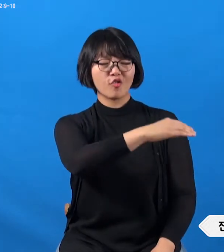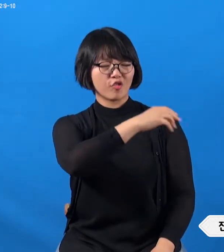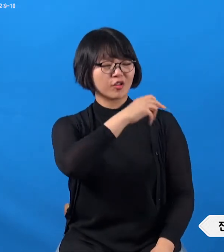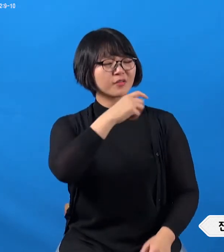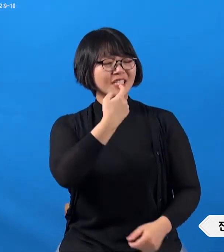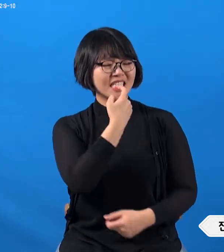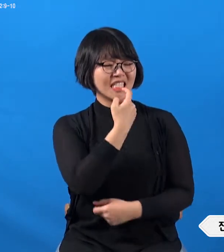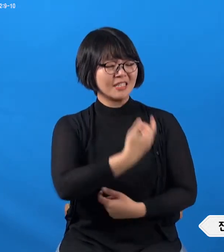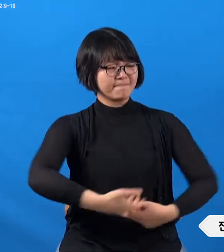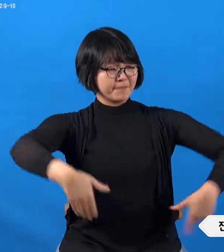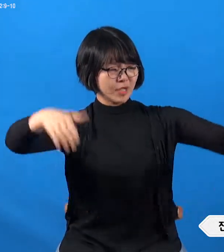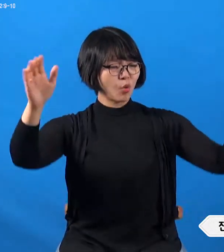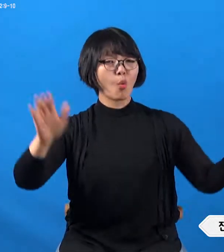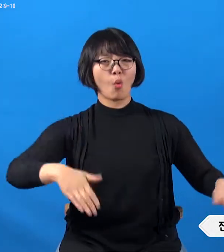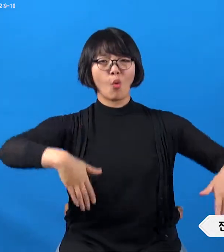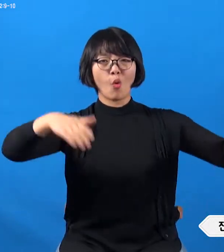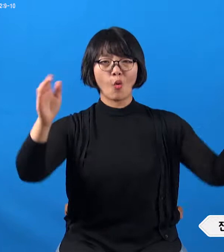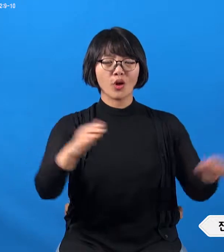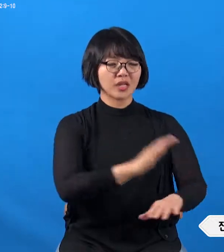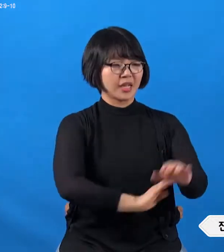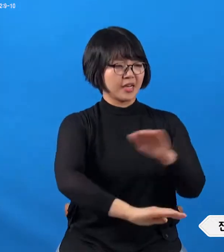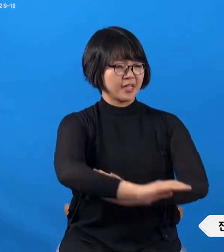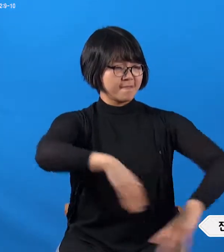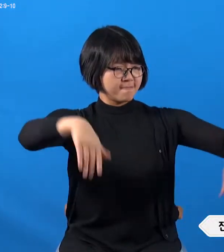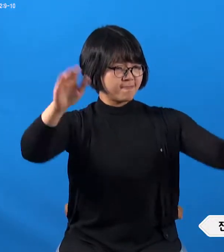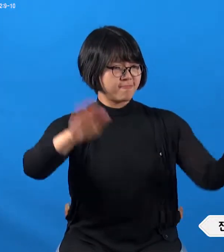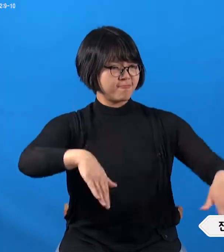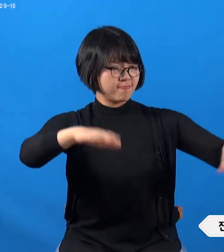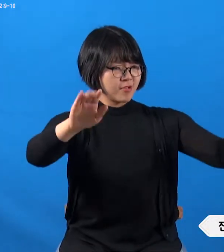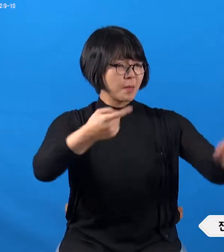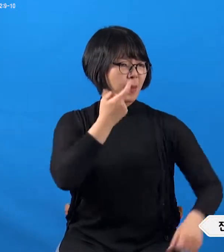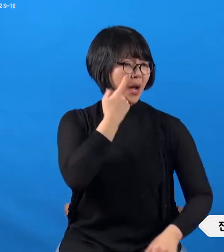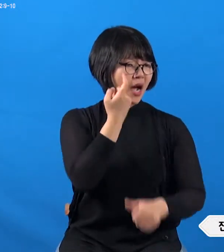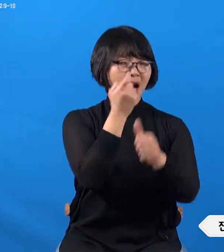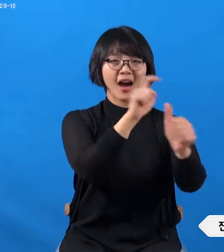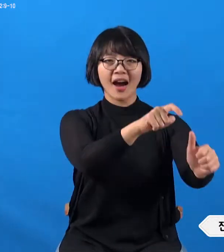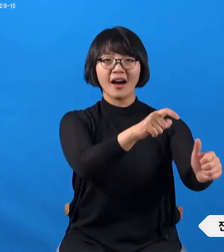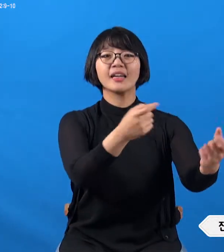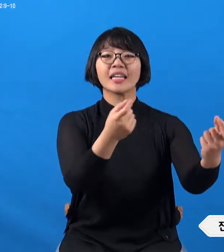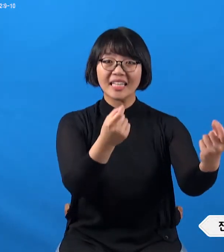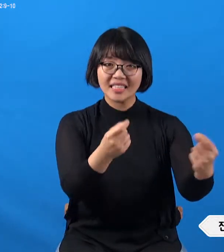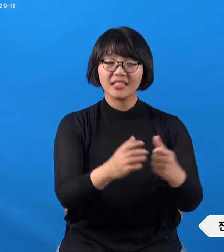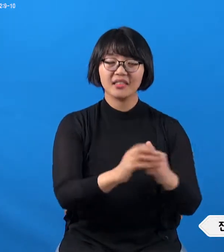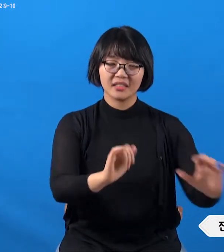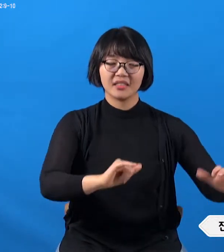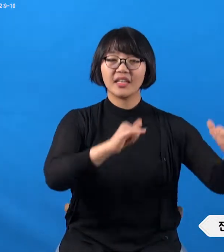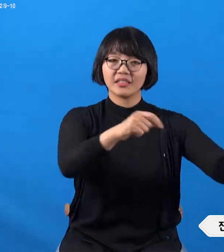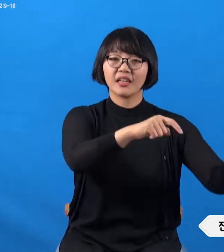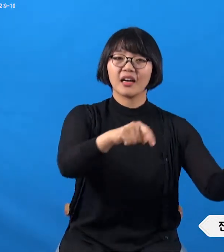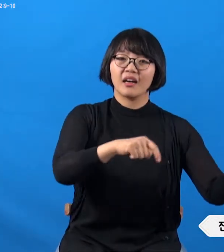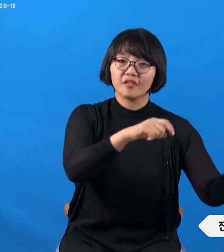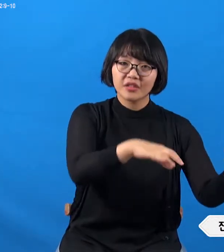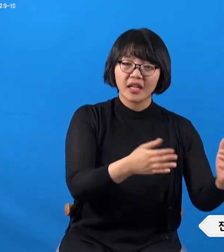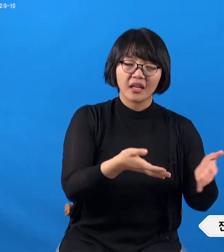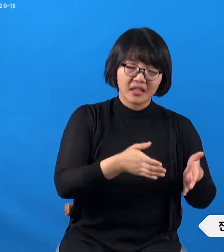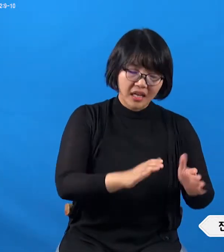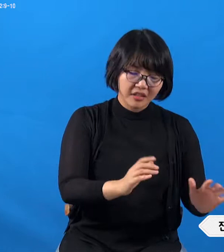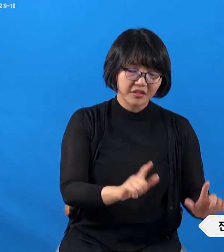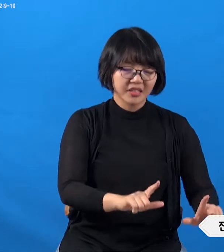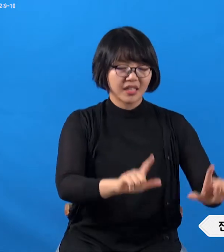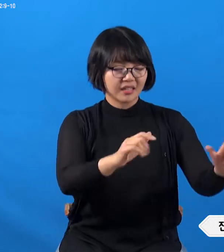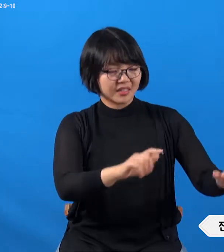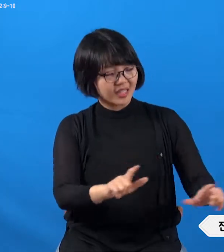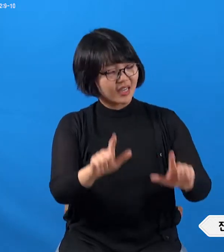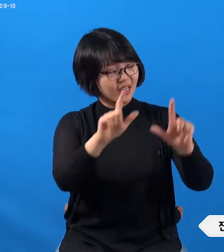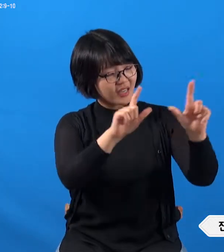선택했다고 선포하라고 말씀하시는 하나님, 오늘 그 성경은